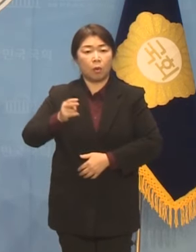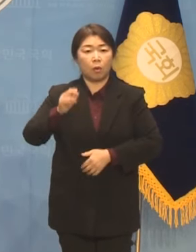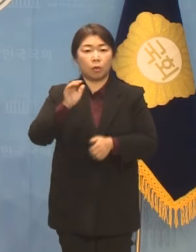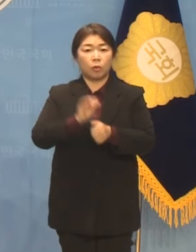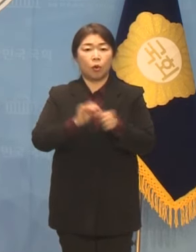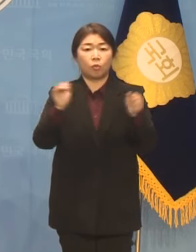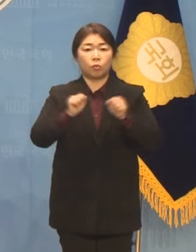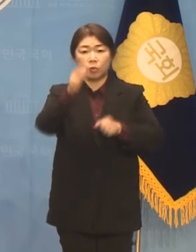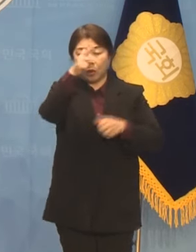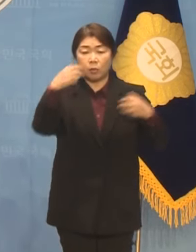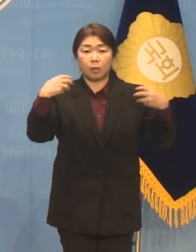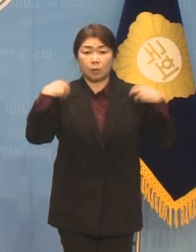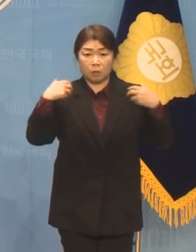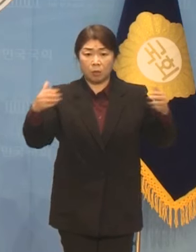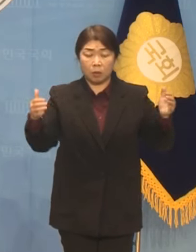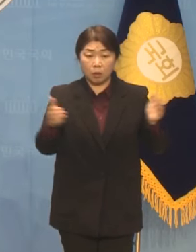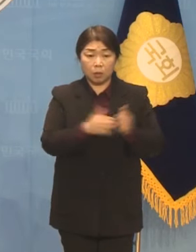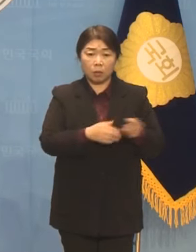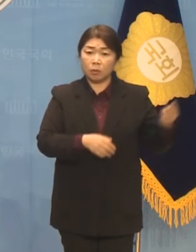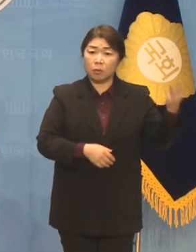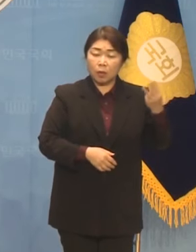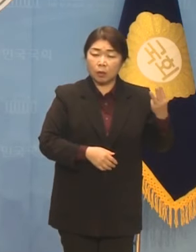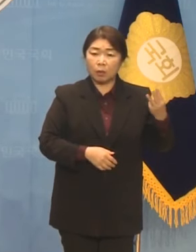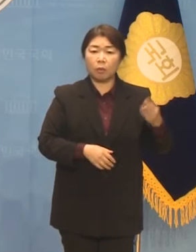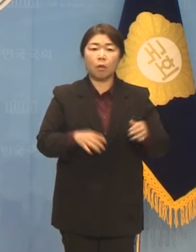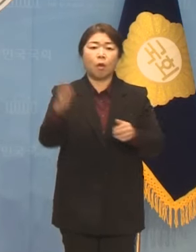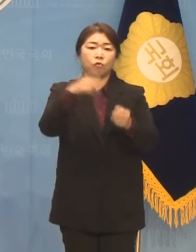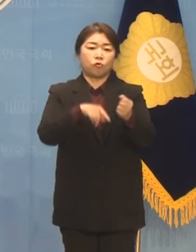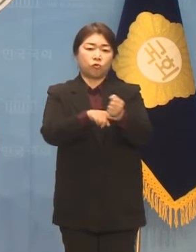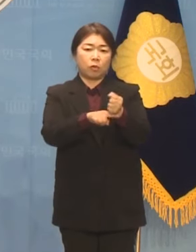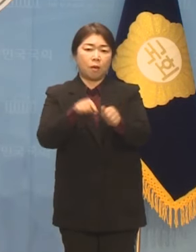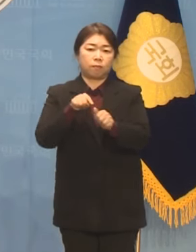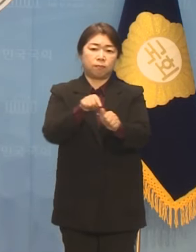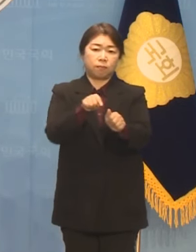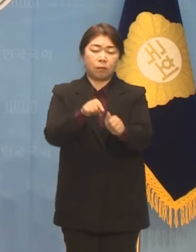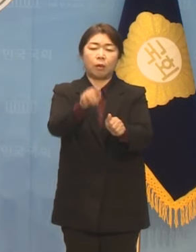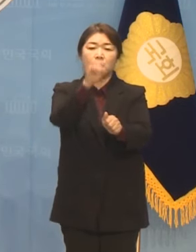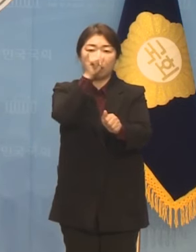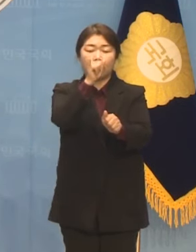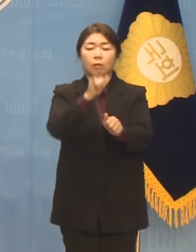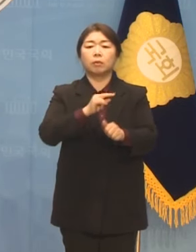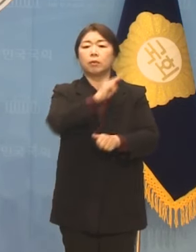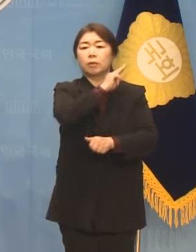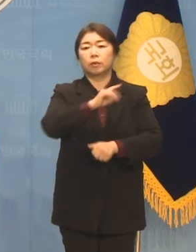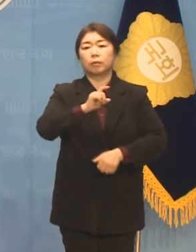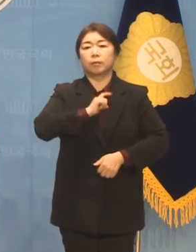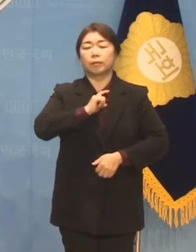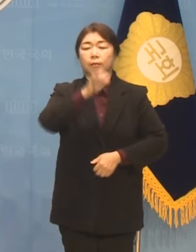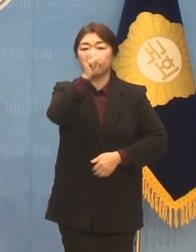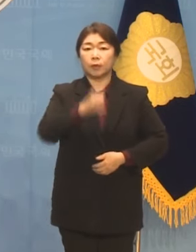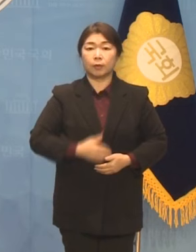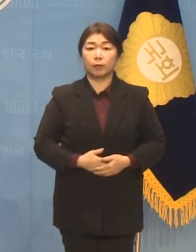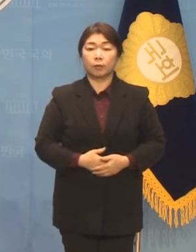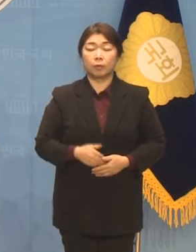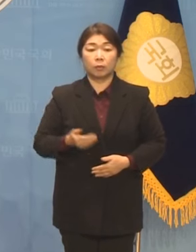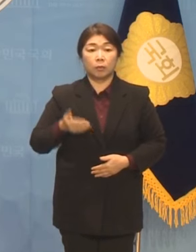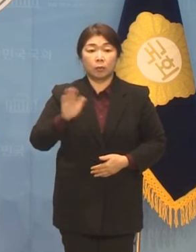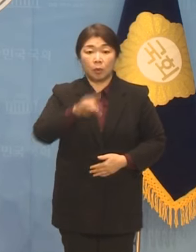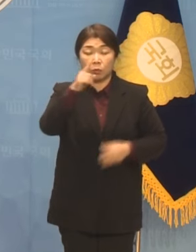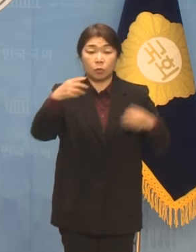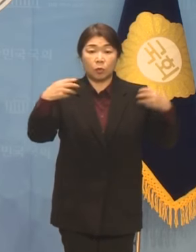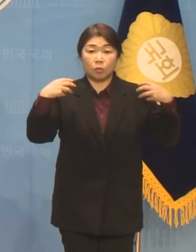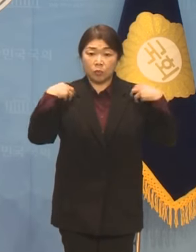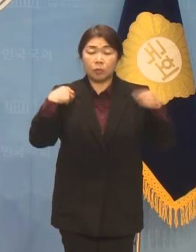경북경찰청까지 수사외압 행사했다는 증언이 의혹을 탄탄히 받쳐주고 있습니다. 그런데 정부